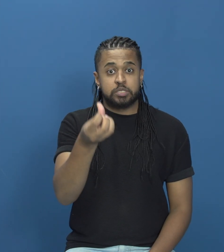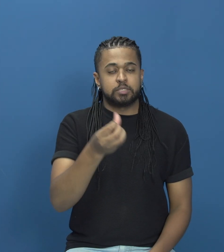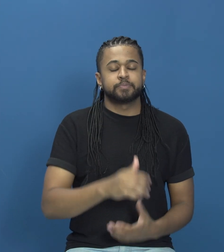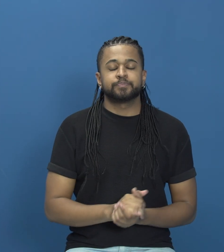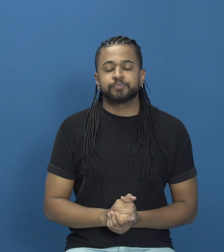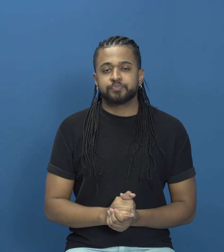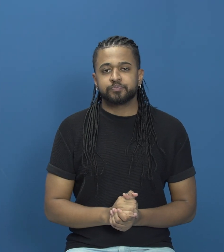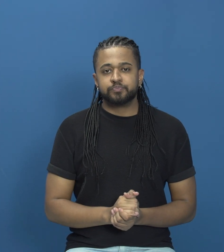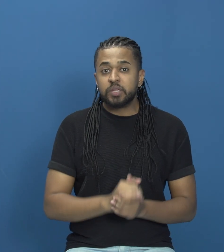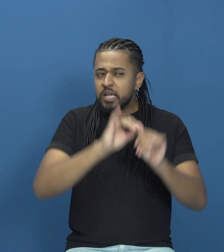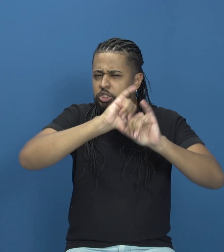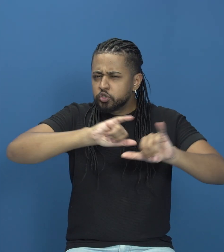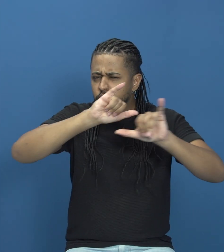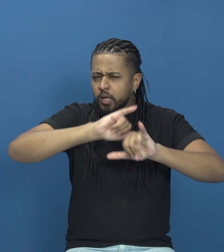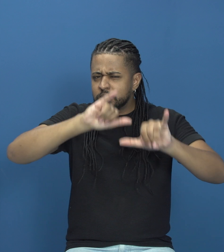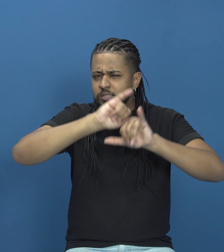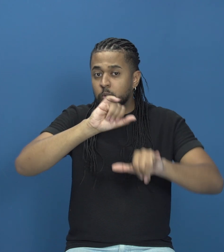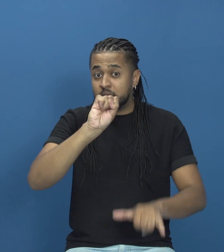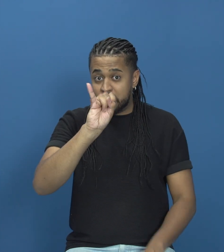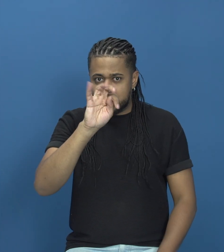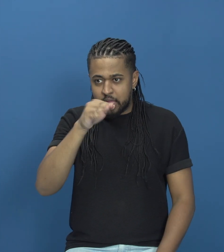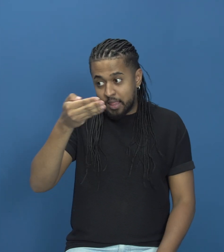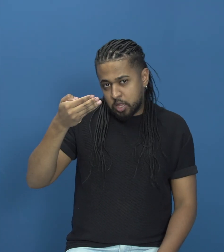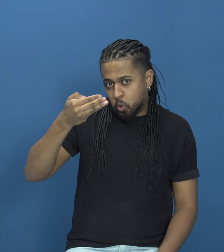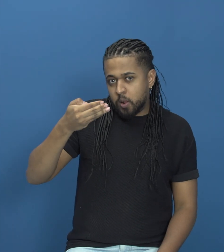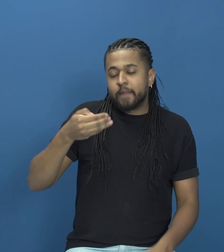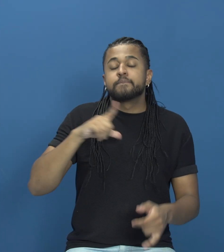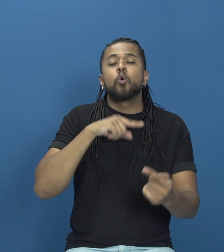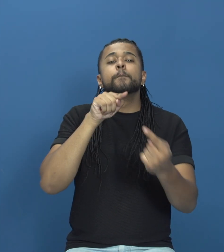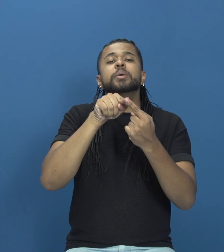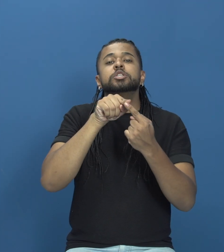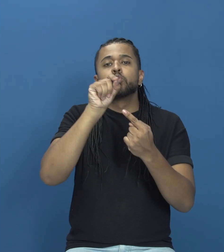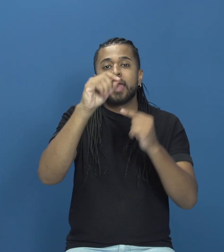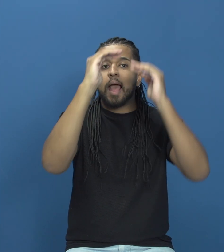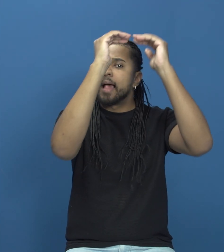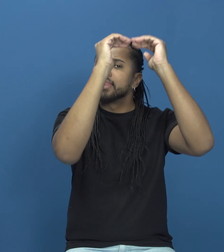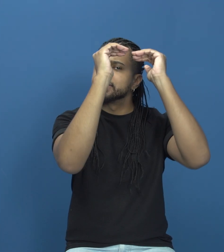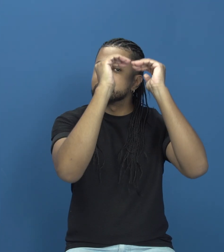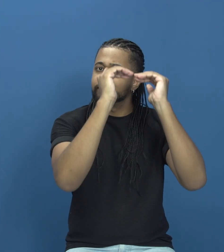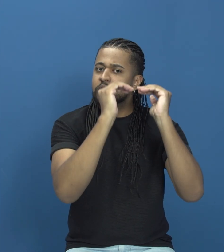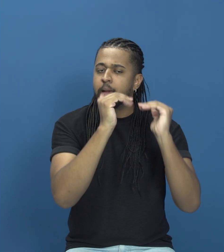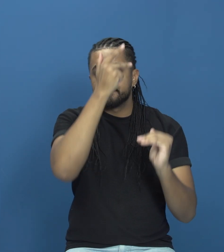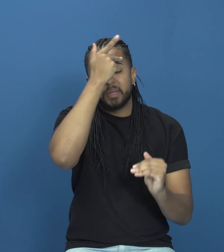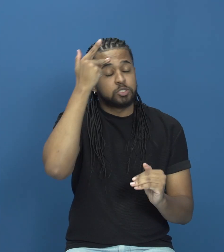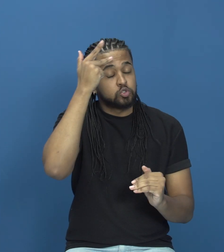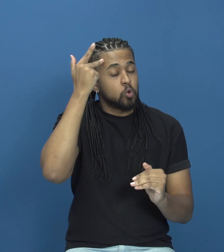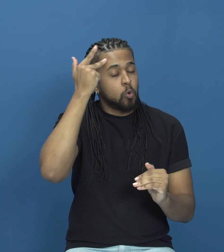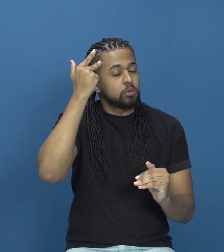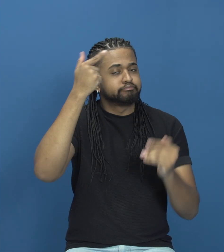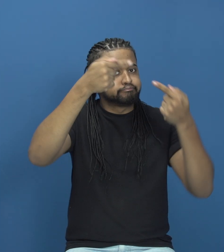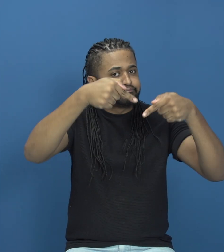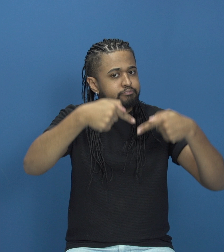3.6. A divulgação citada no item anterior tem o objetivo de classificar os candidatos para concorrência